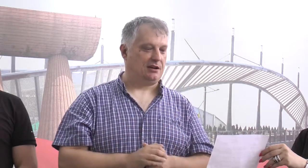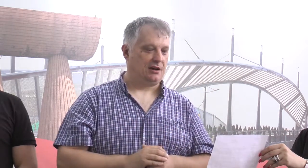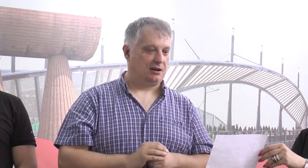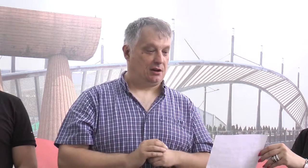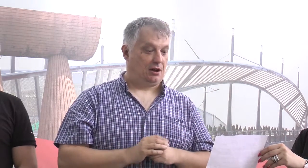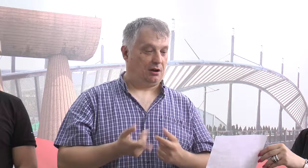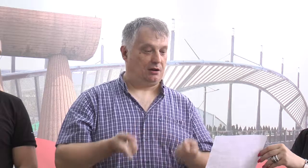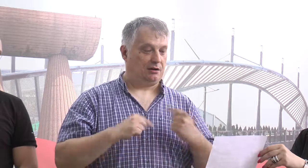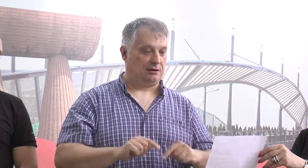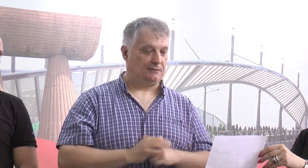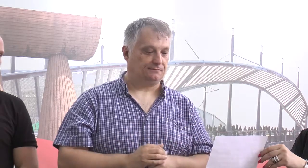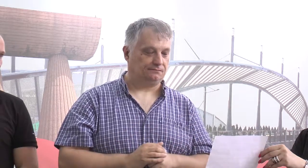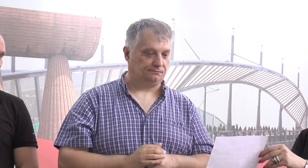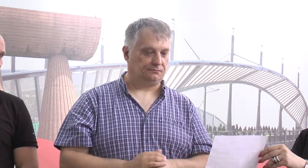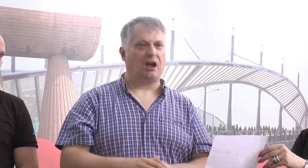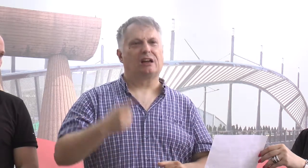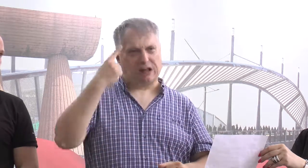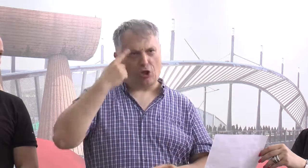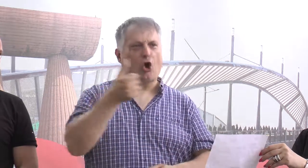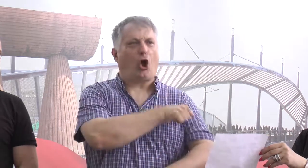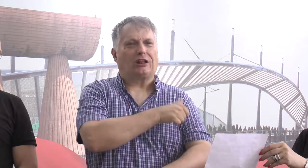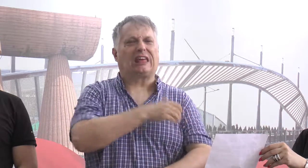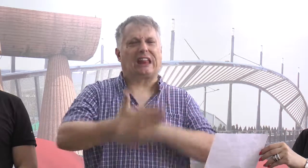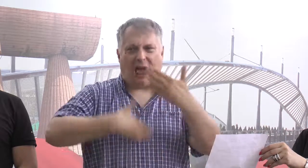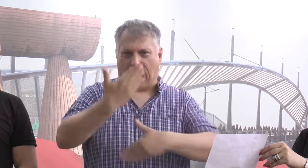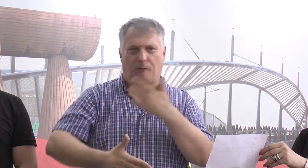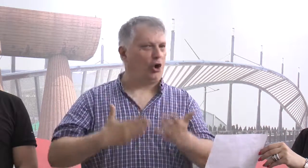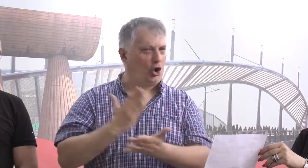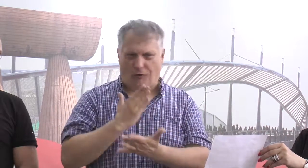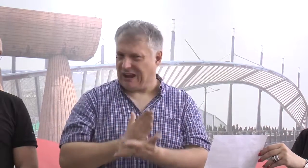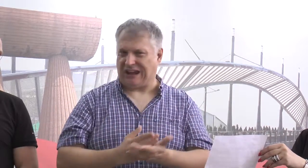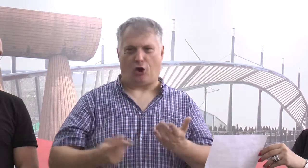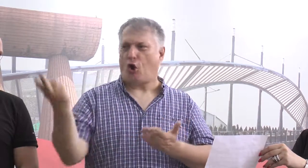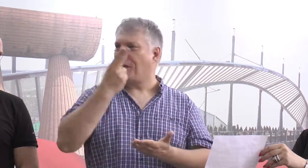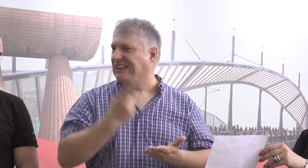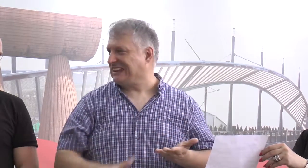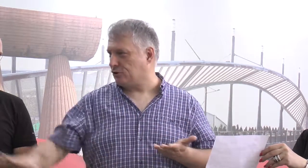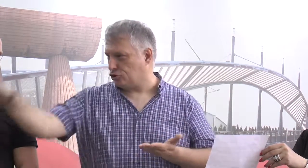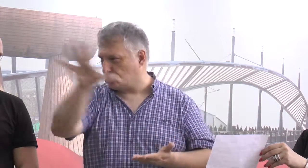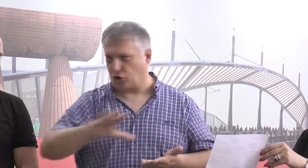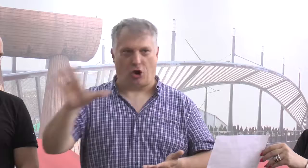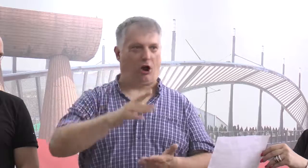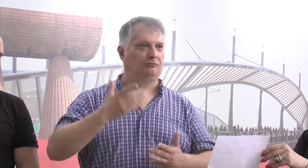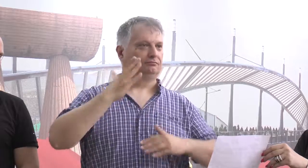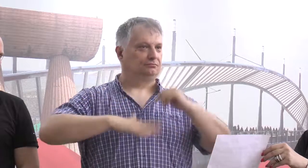jedan deo, recitaciju, to je jedan deo naše kulture i naše umetnosti. Svake godine mi